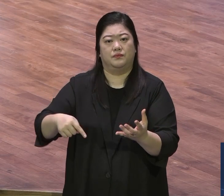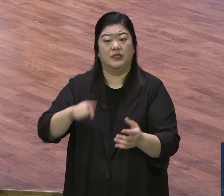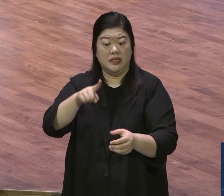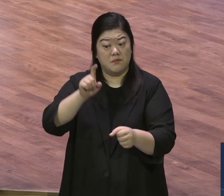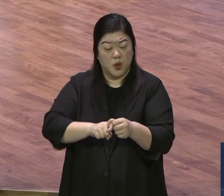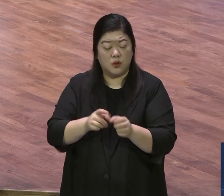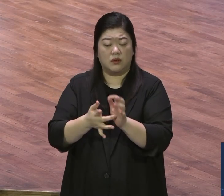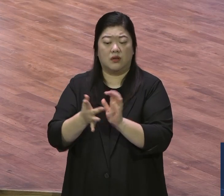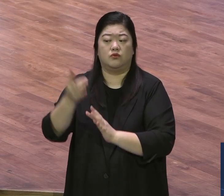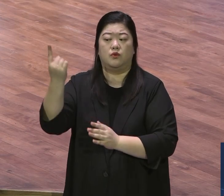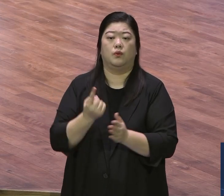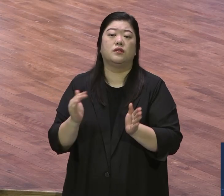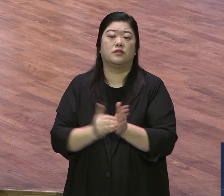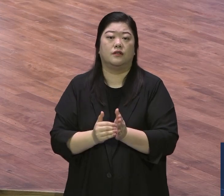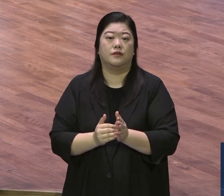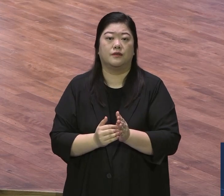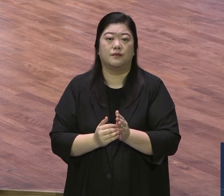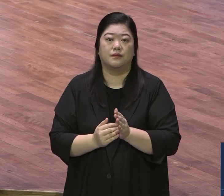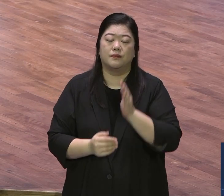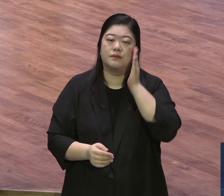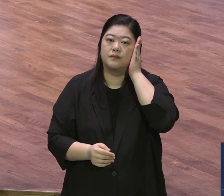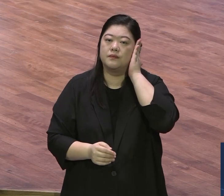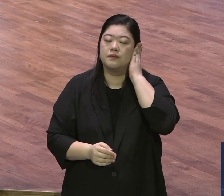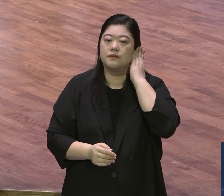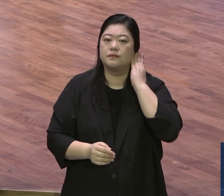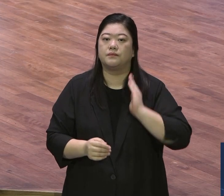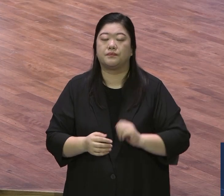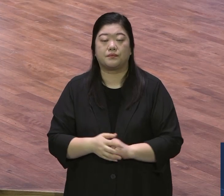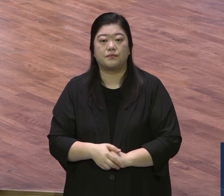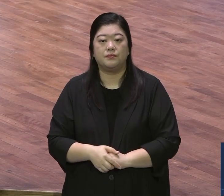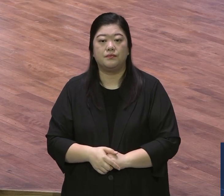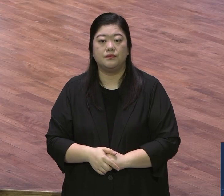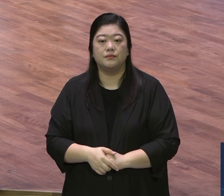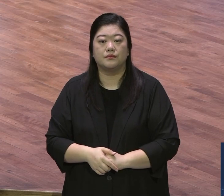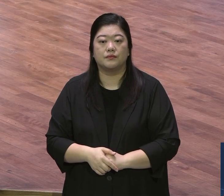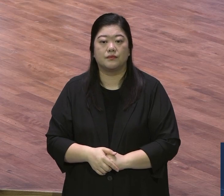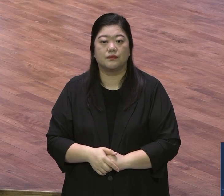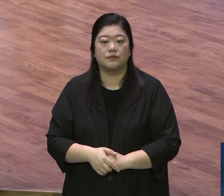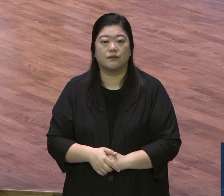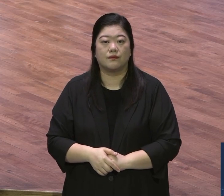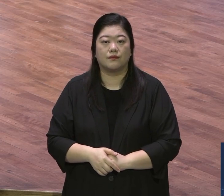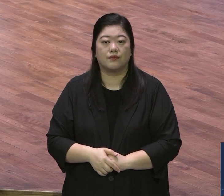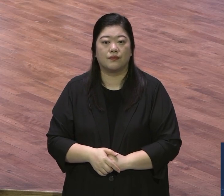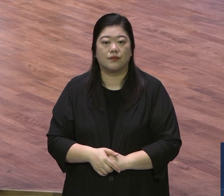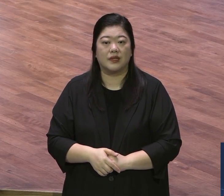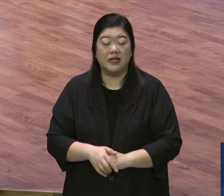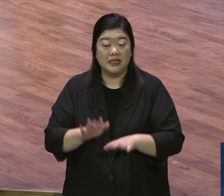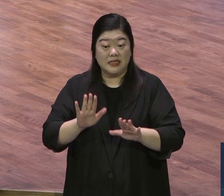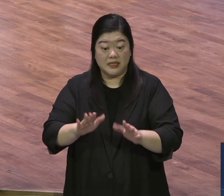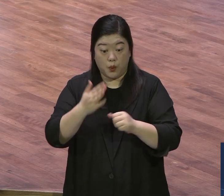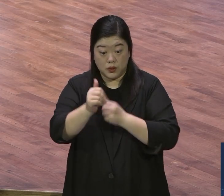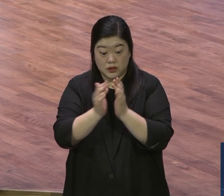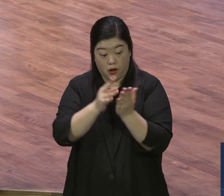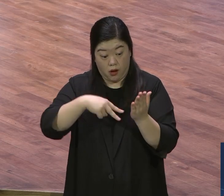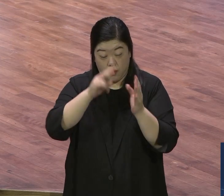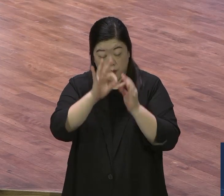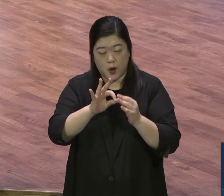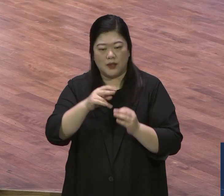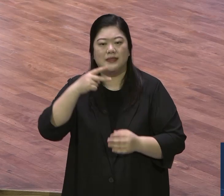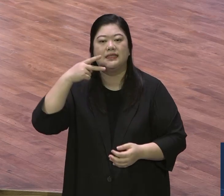복음 오늘 살펴볼 이 본문에 보면 끝으로는 검식 문제가 부각이 되고 있습니다. 그러나